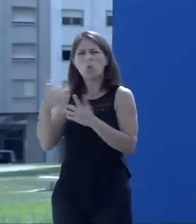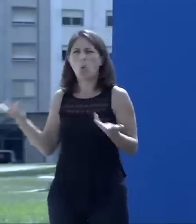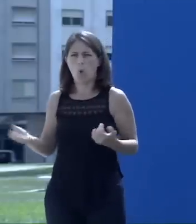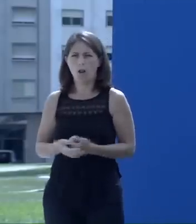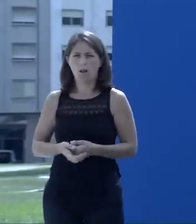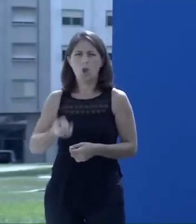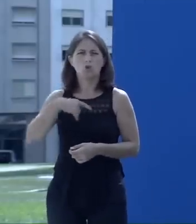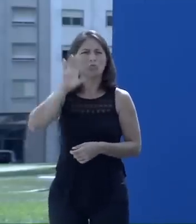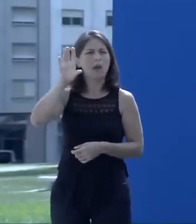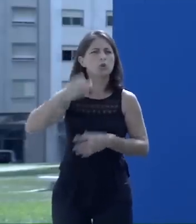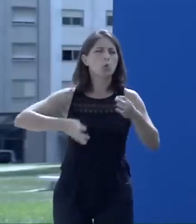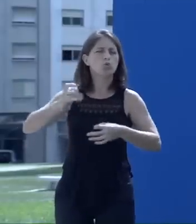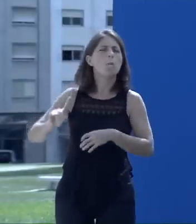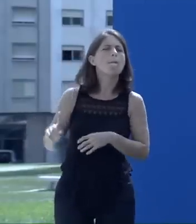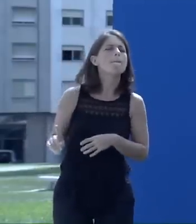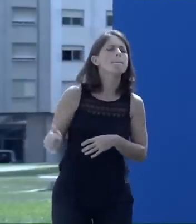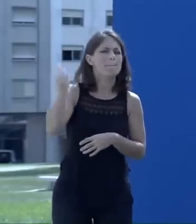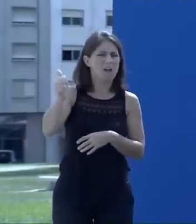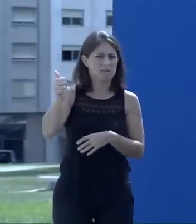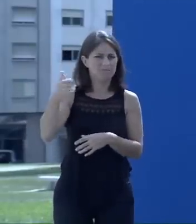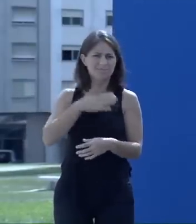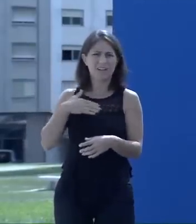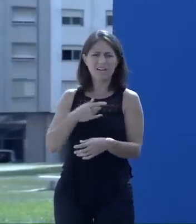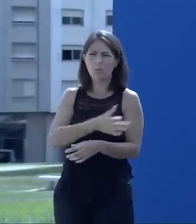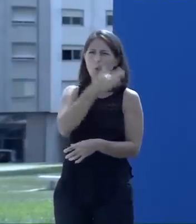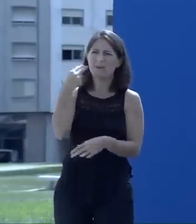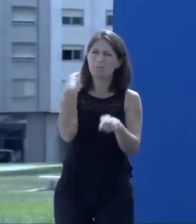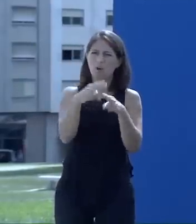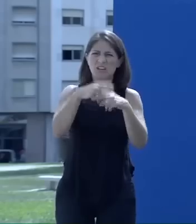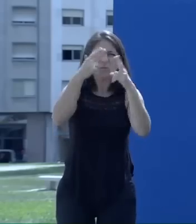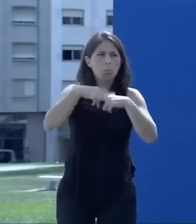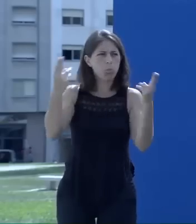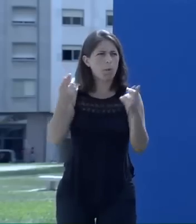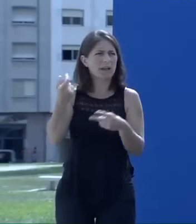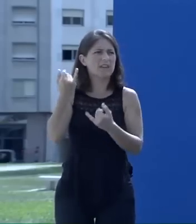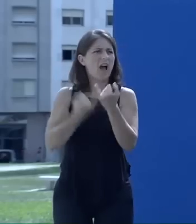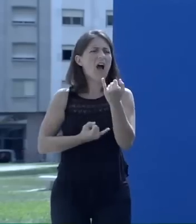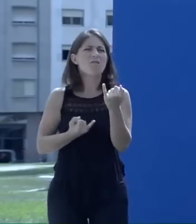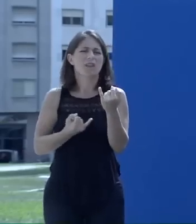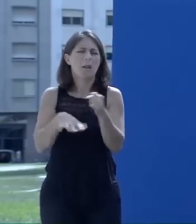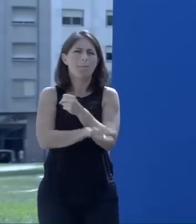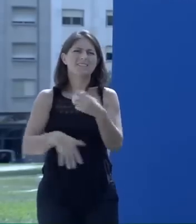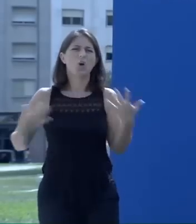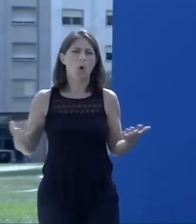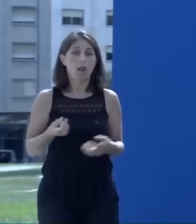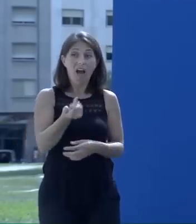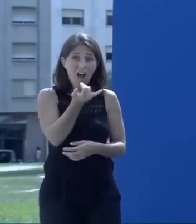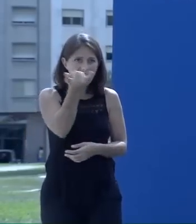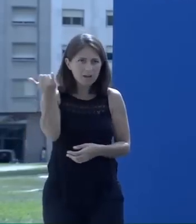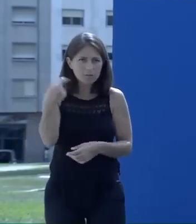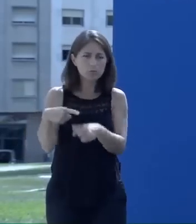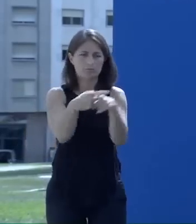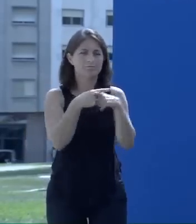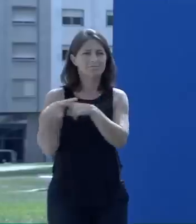país máis xusto, acreditamos nun país no que as políticas públicas se leven a redistribuir o que hai. Sabemos que hai pouco, pero